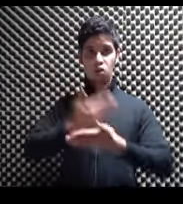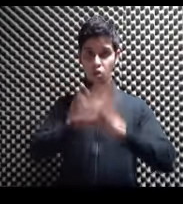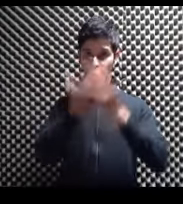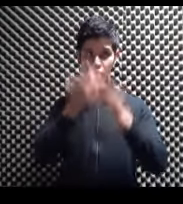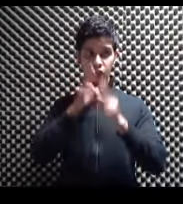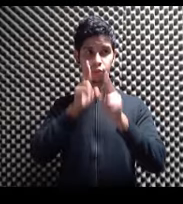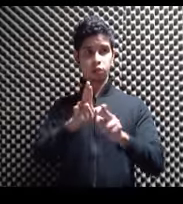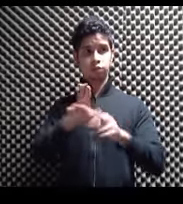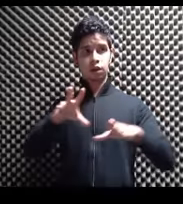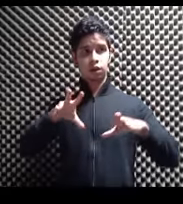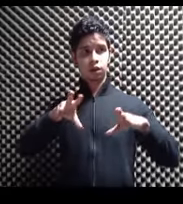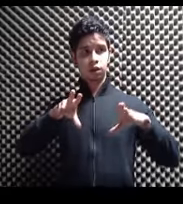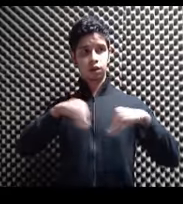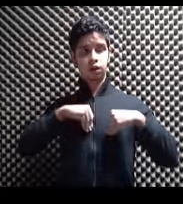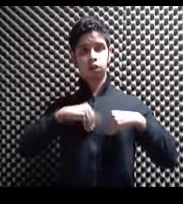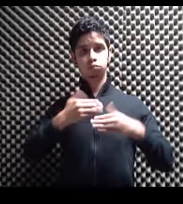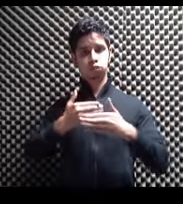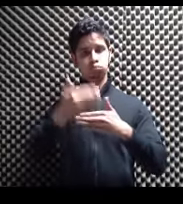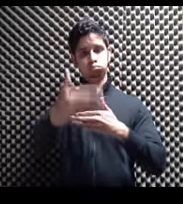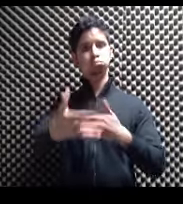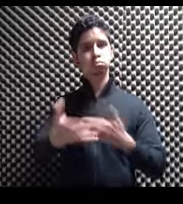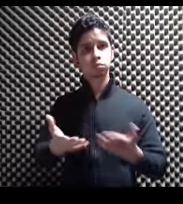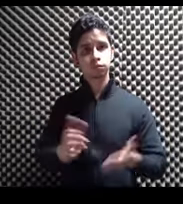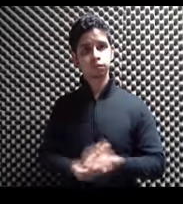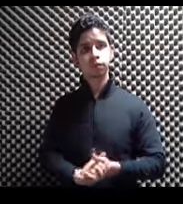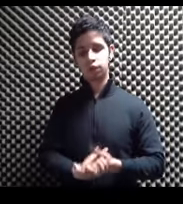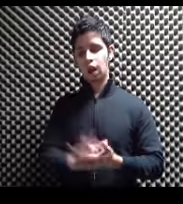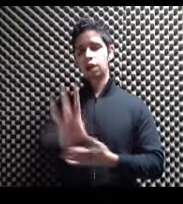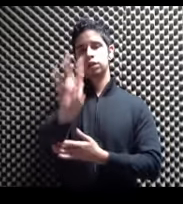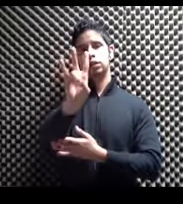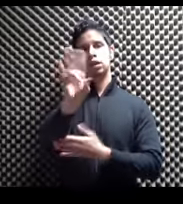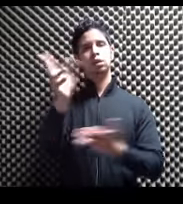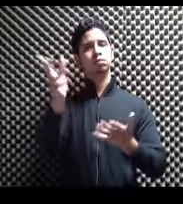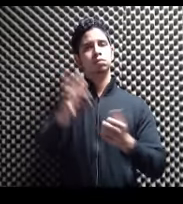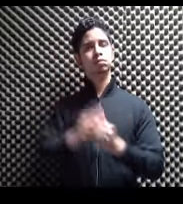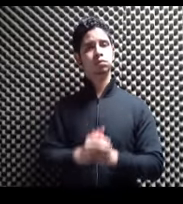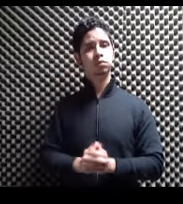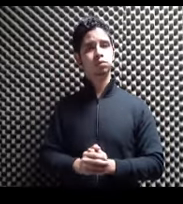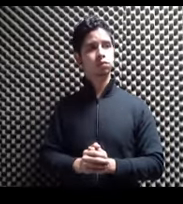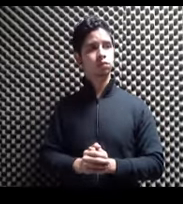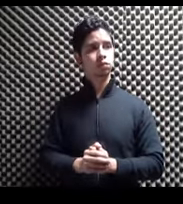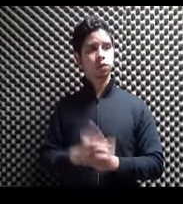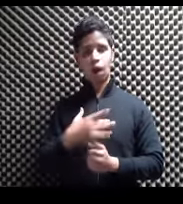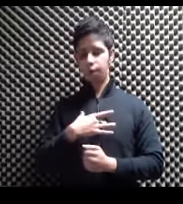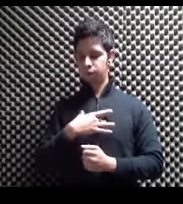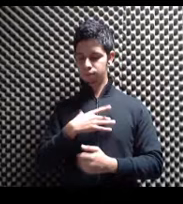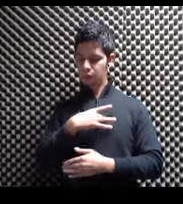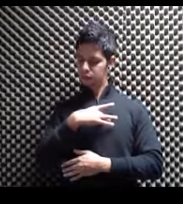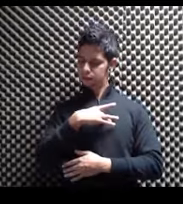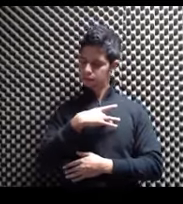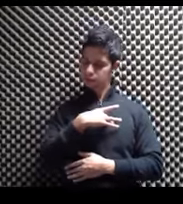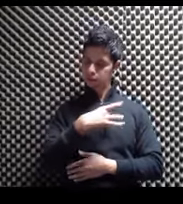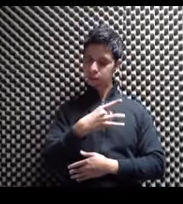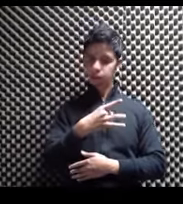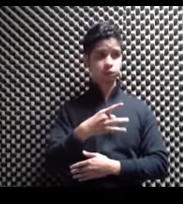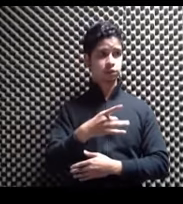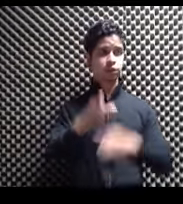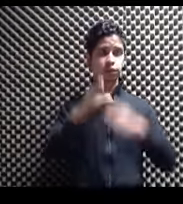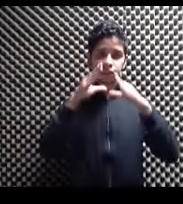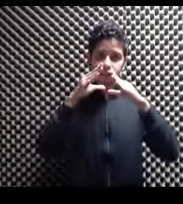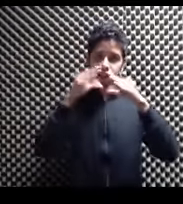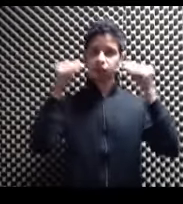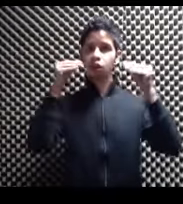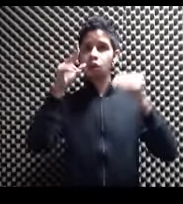avanza. ¿Y la 7? Y la 7, que es la que me encanta. Se sonríe. No tienes todos los problemas del